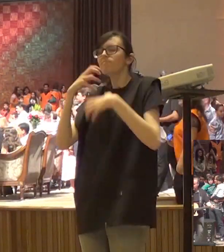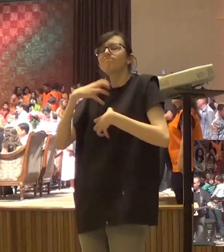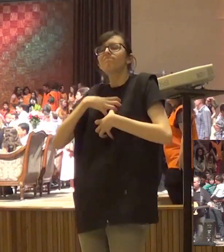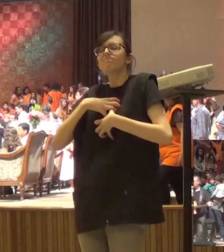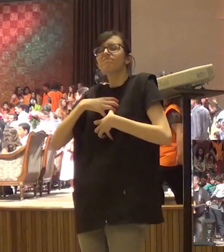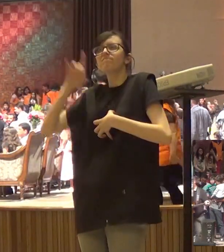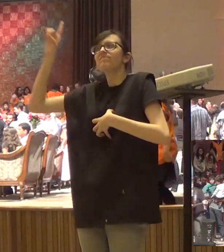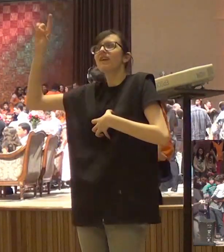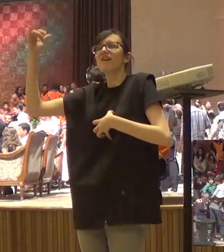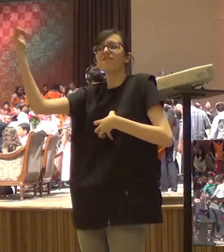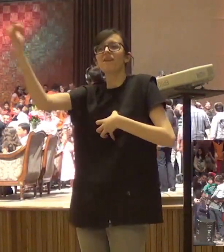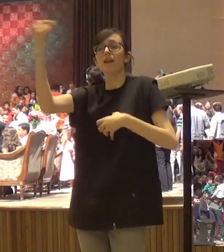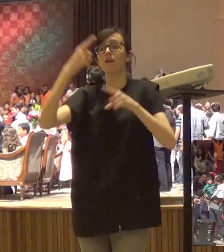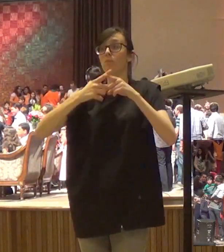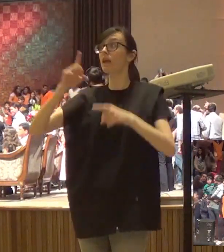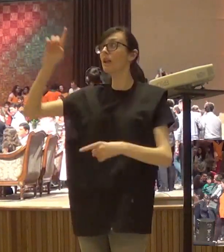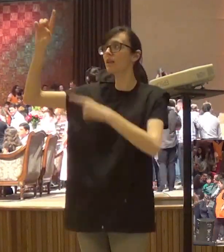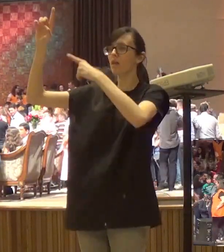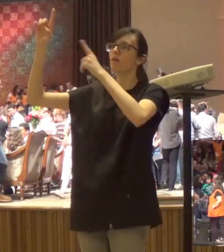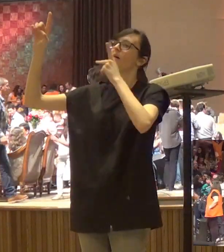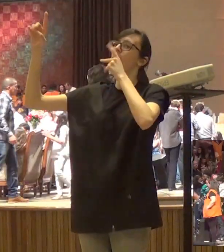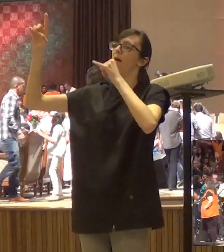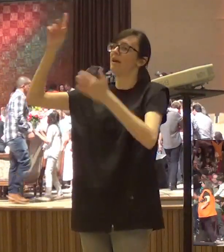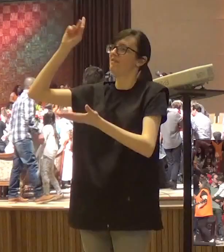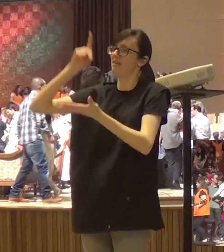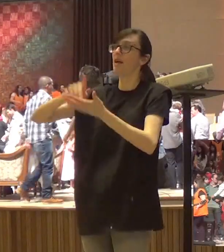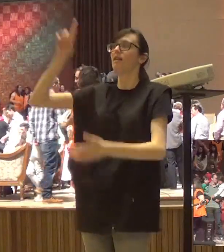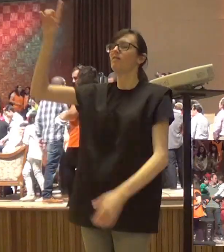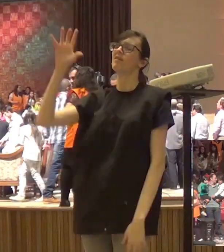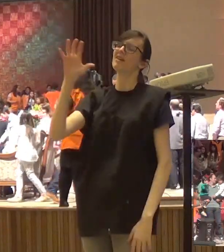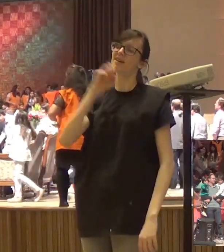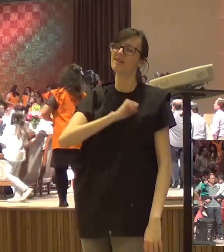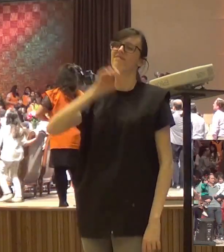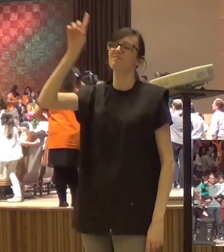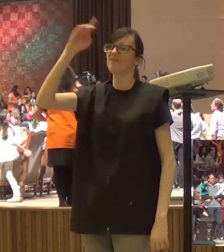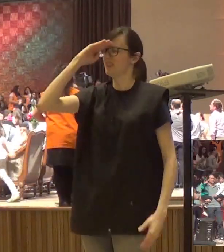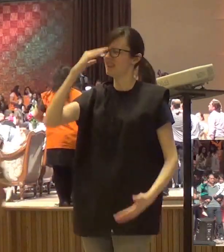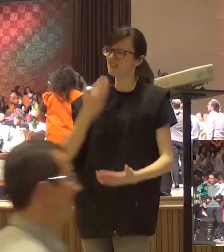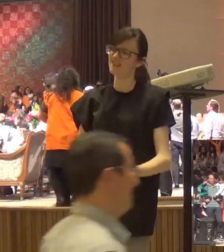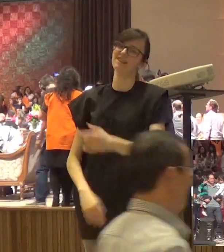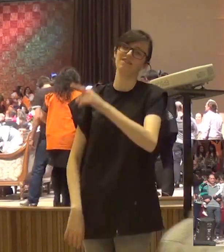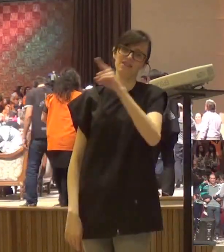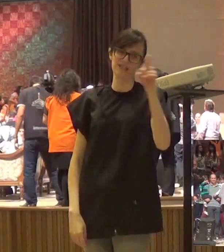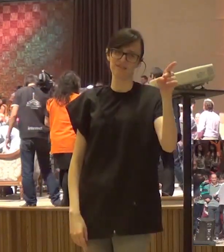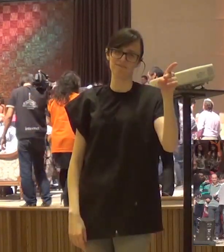você. Porque ele é o seu pai e te ama assim e acredita em você assim.